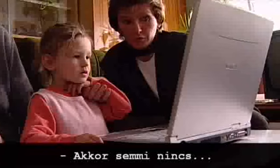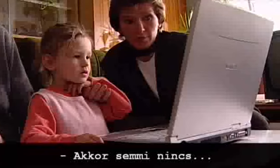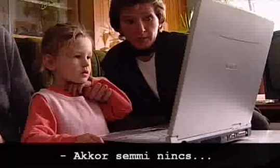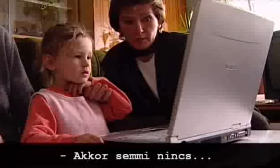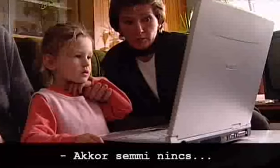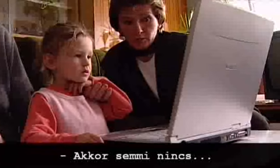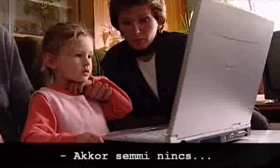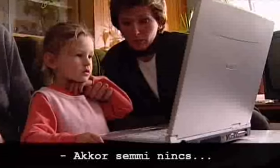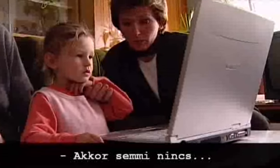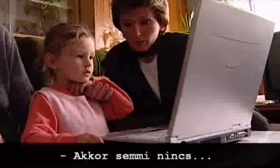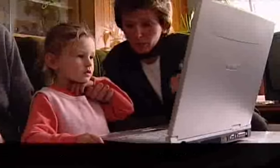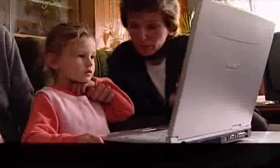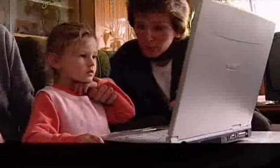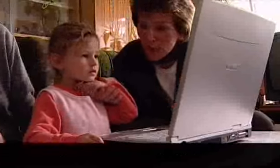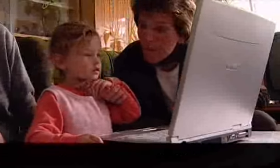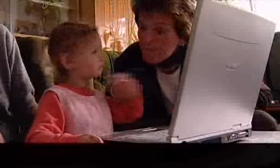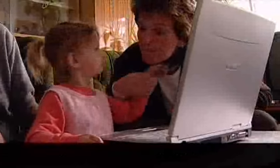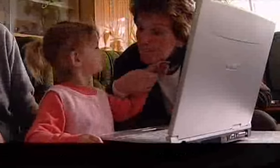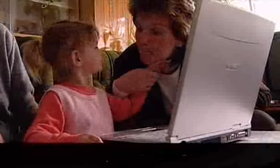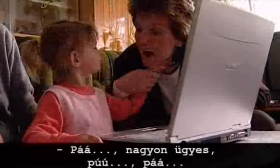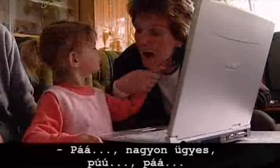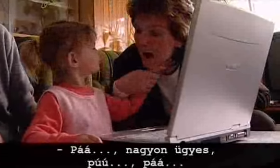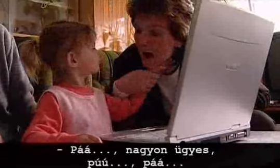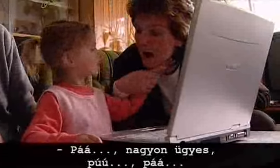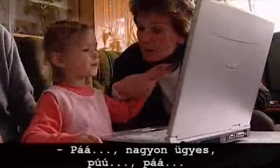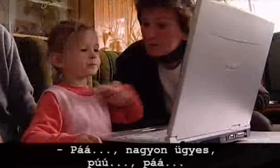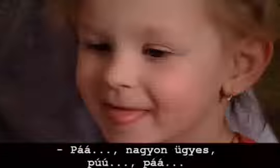Akkor semmi nincs. Mondod.